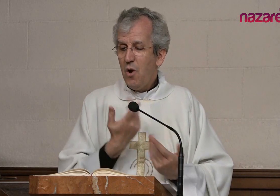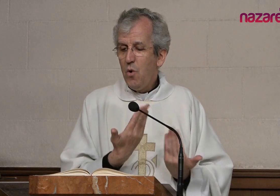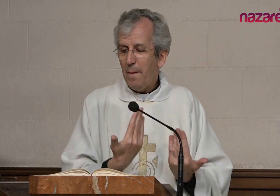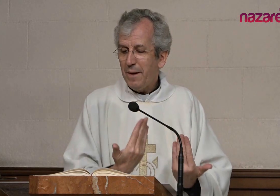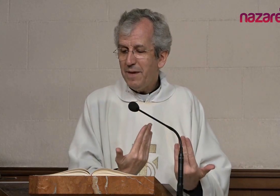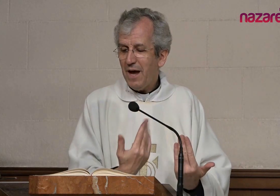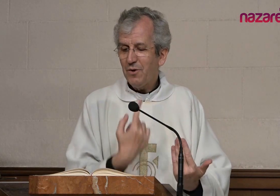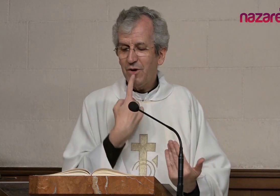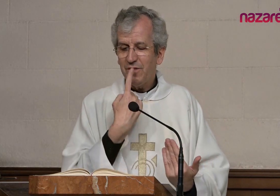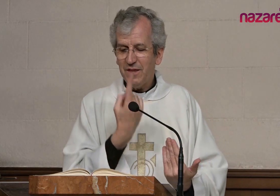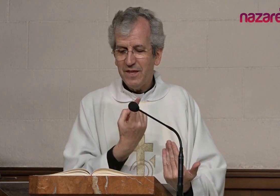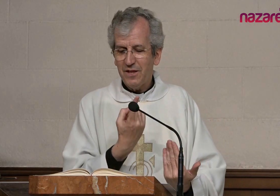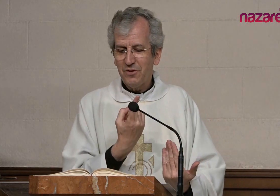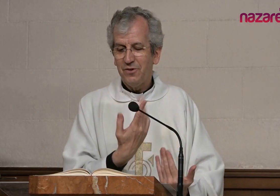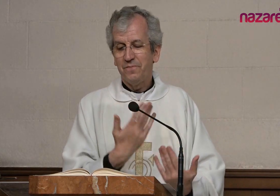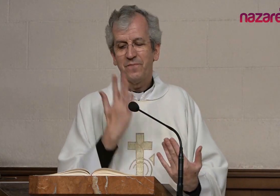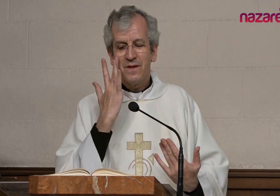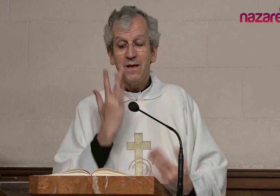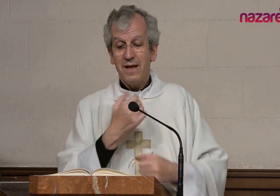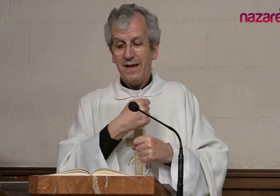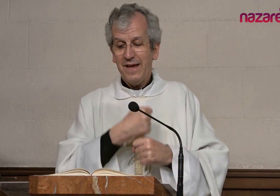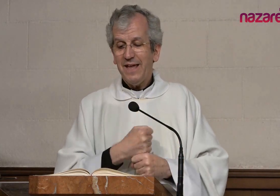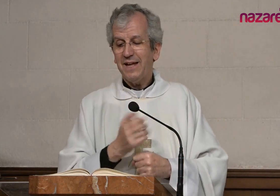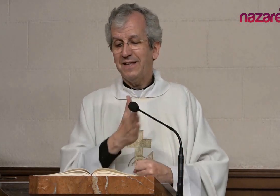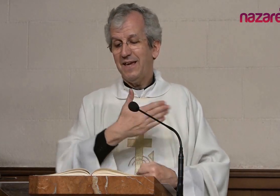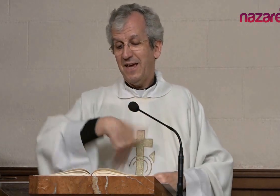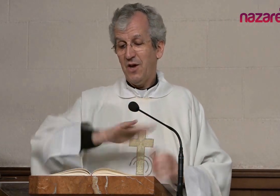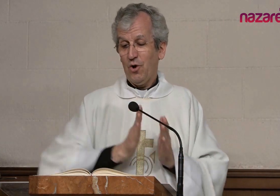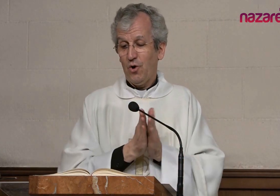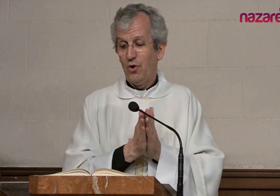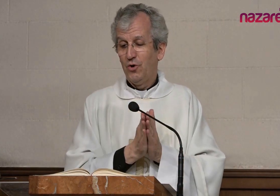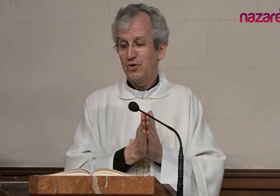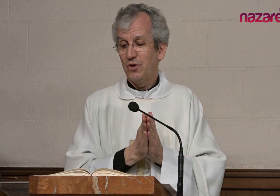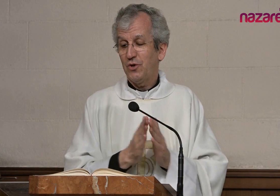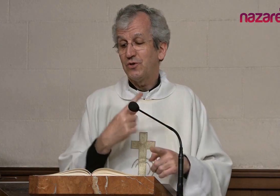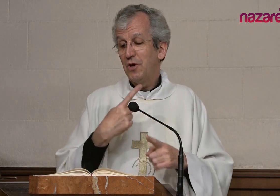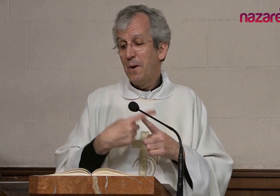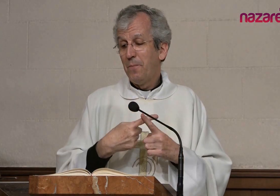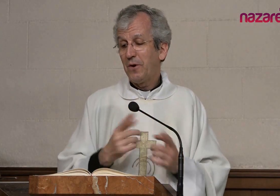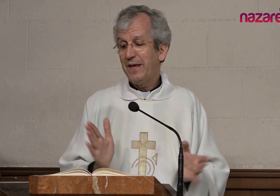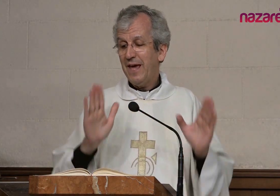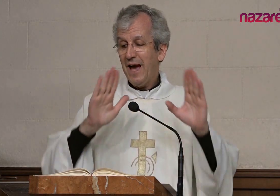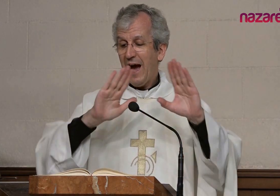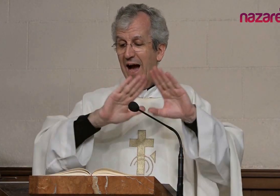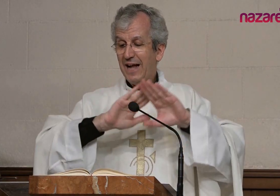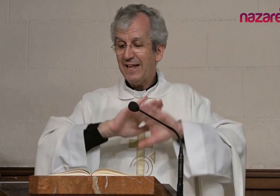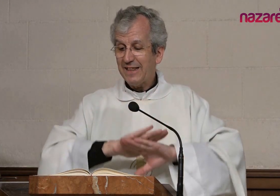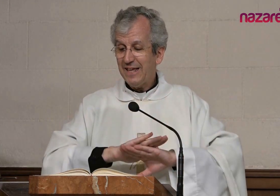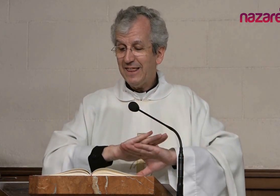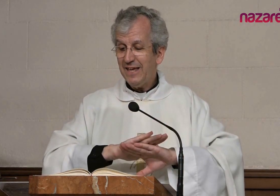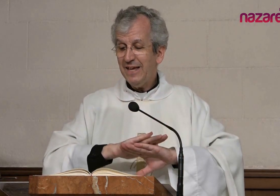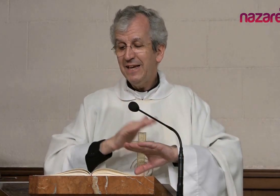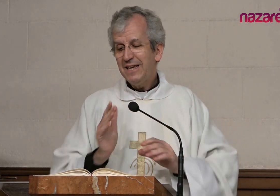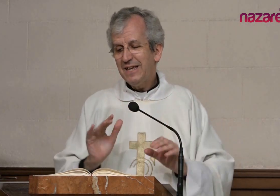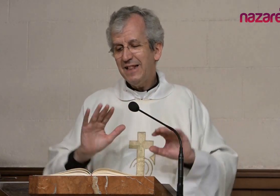lo apremiaron diciendo: quédate con nosotros porque atardece y el